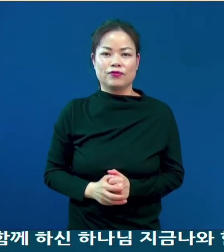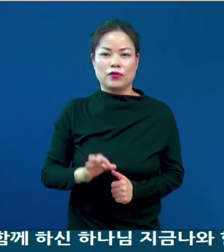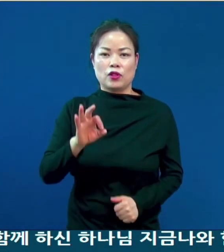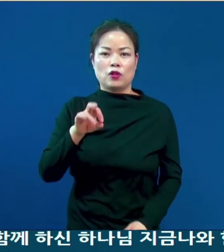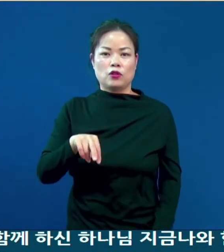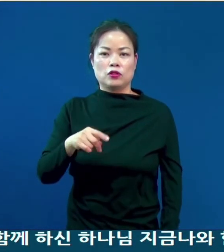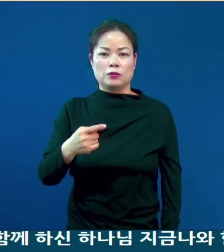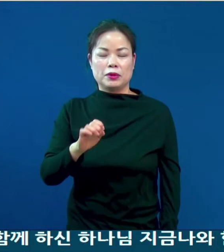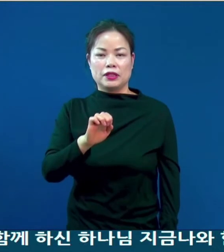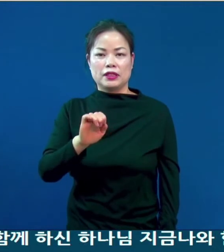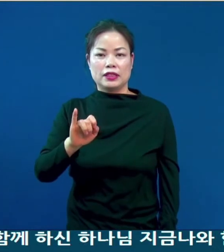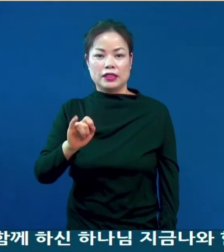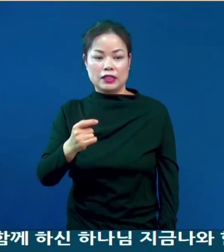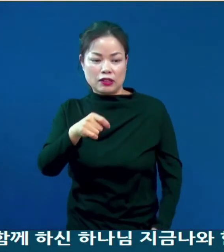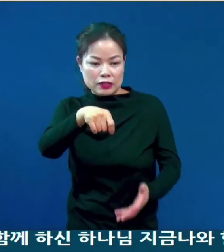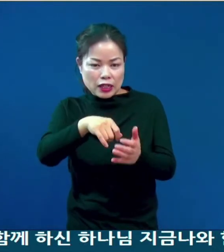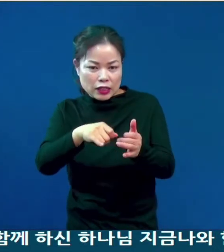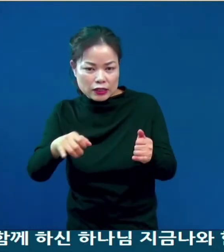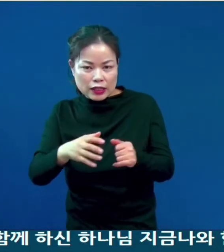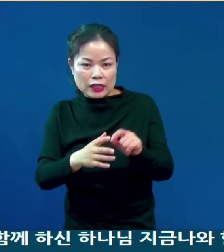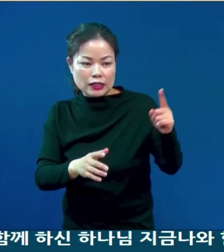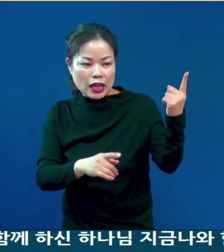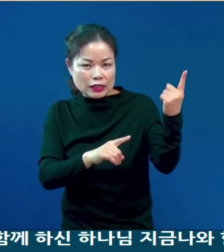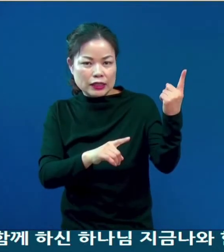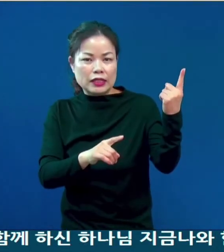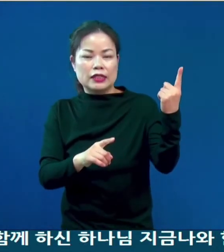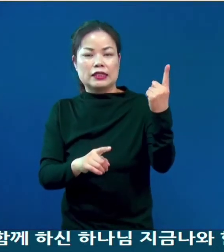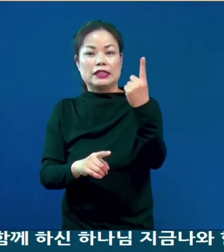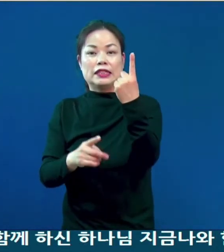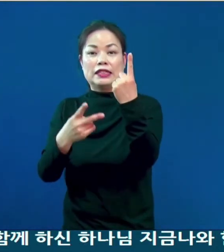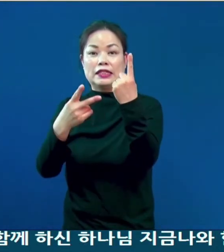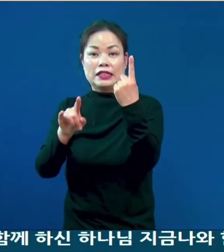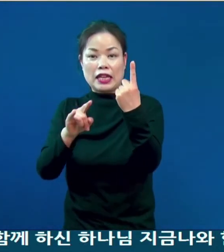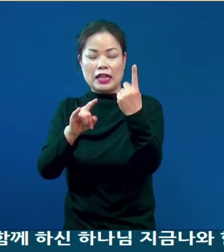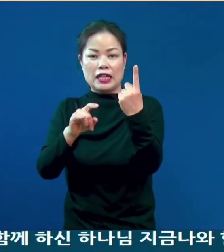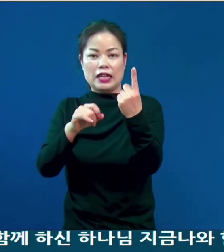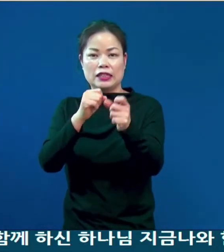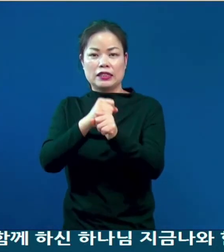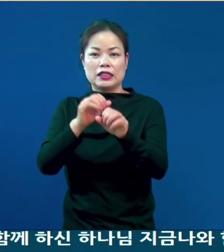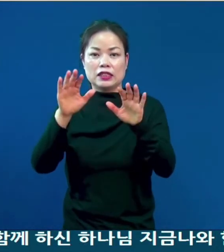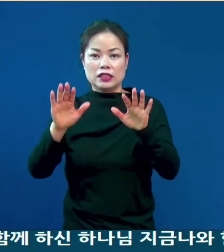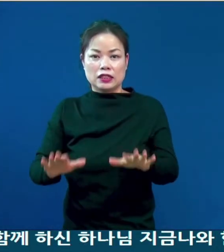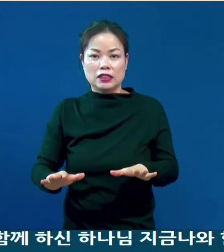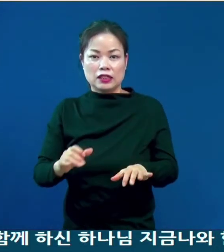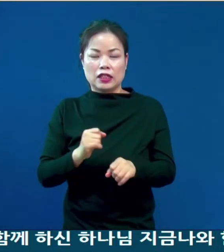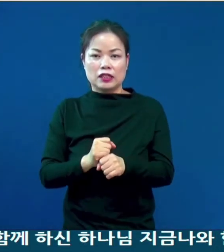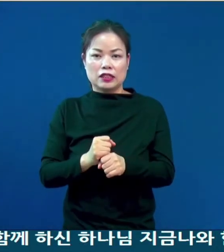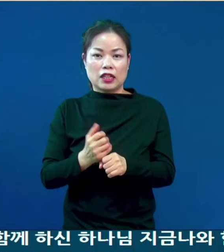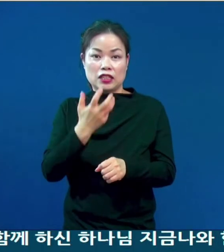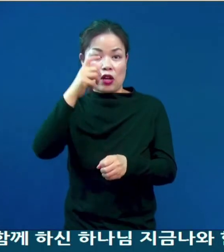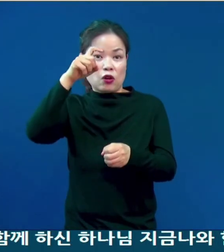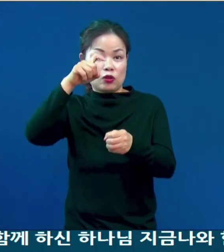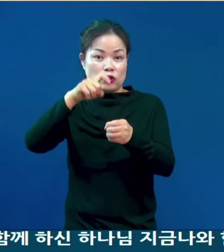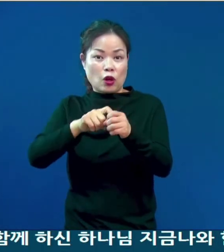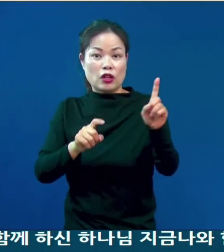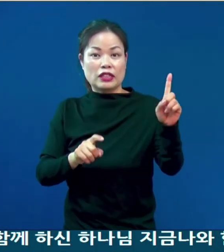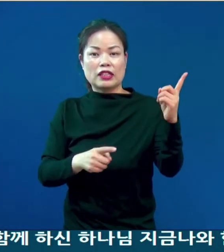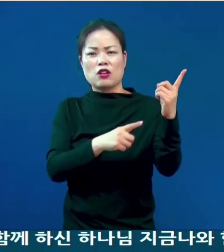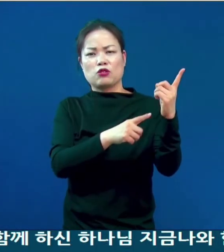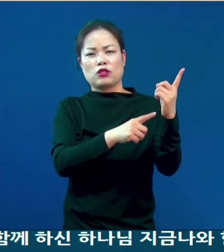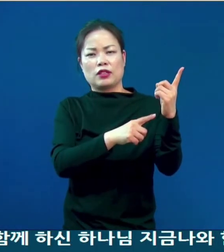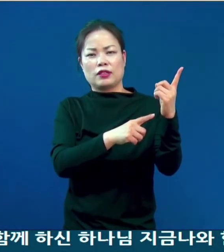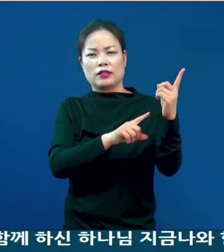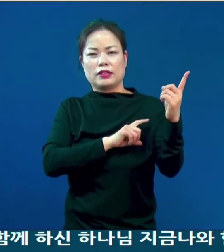하는 작가는 다윗의 일대기를 다룬 자신의 책을 현실에 뿌리 박은 영성 다윗이라고